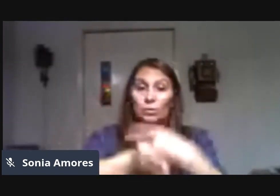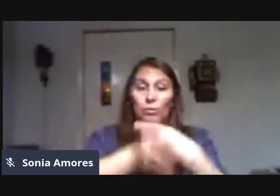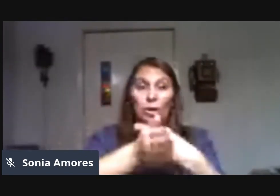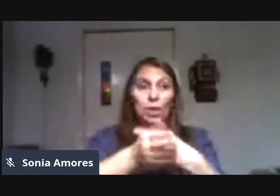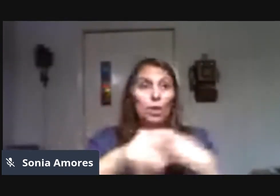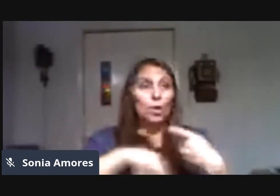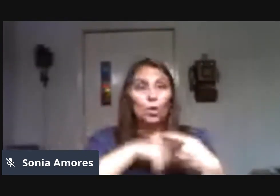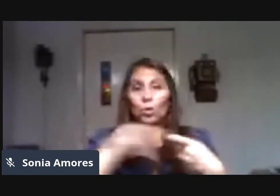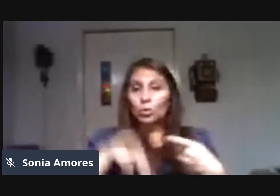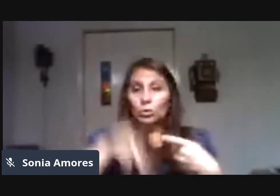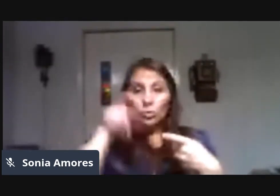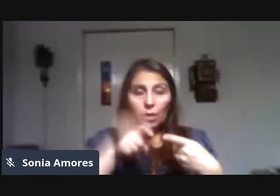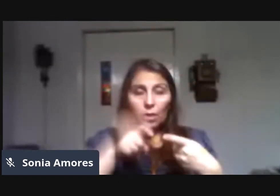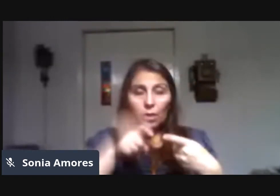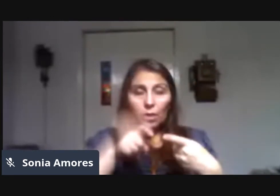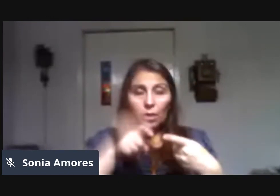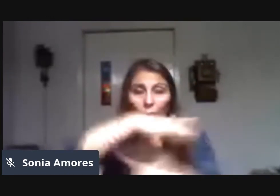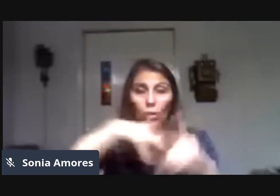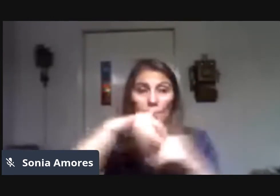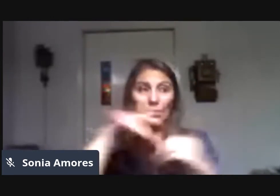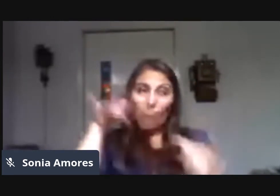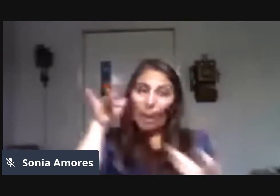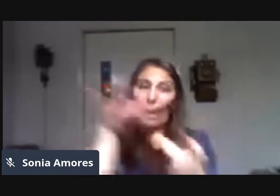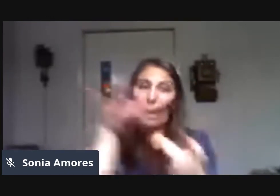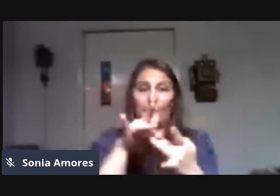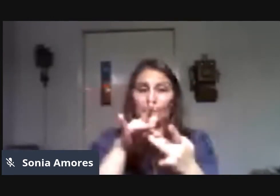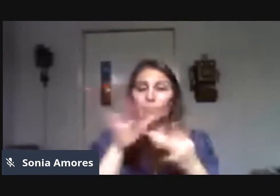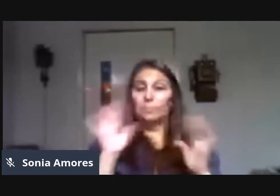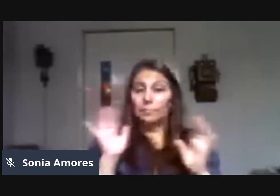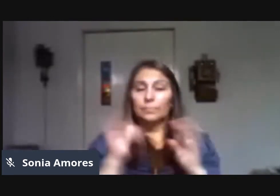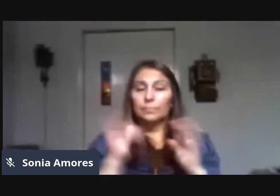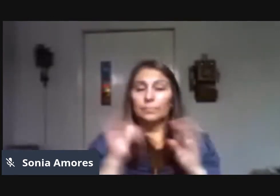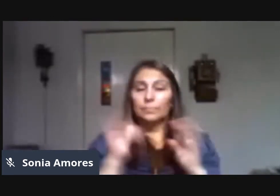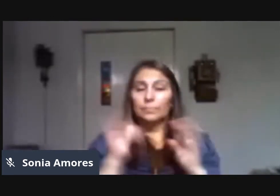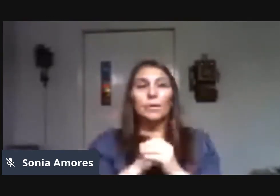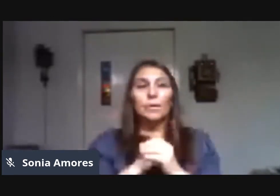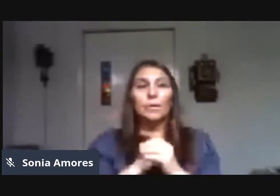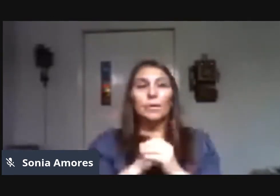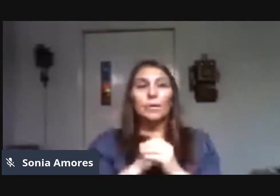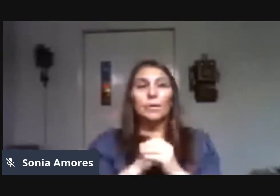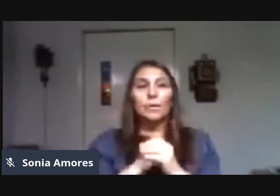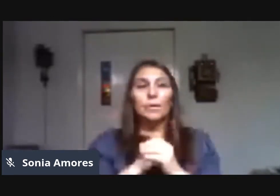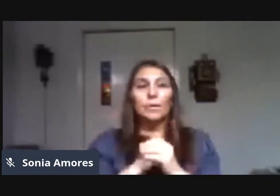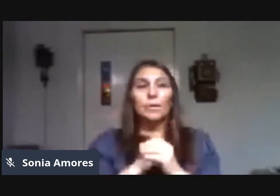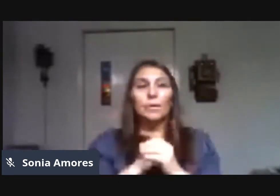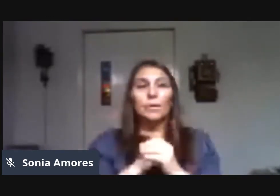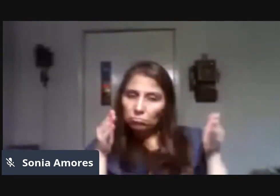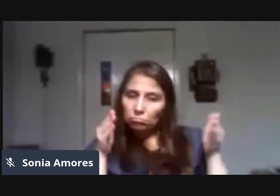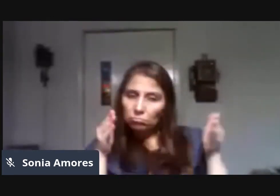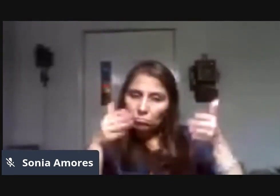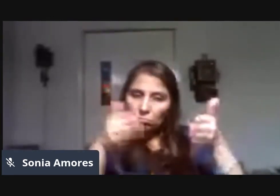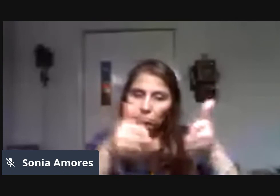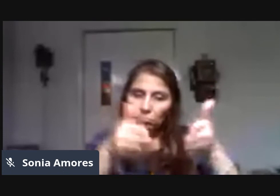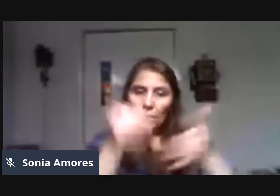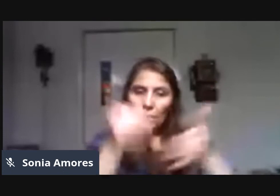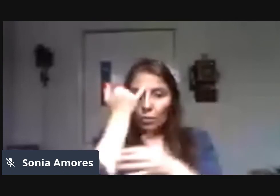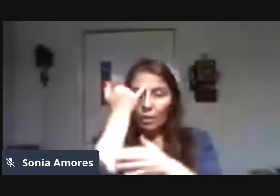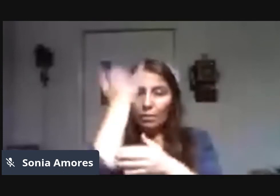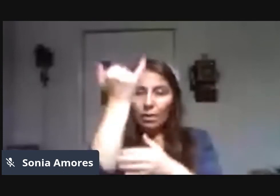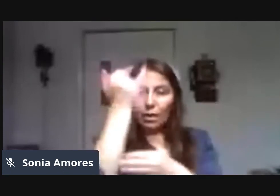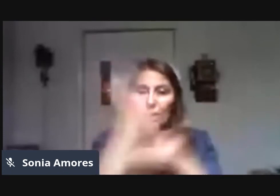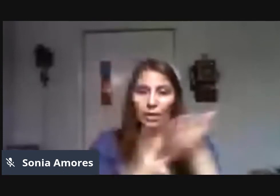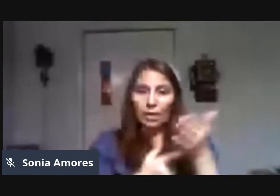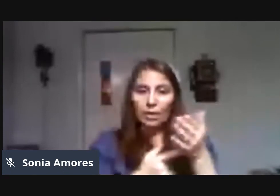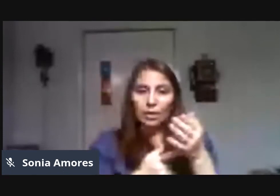no debemos perder el contexto en el que estamos, pero necesitamos apostarle en una idea de